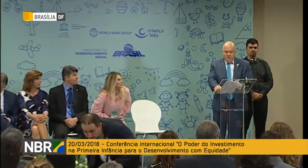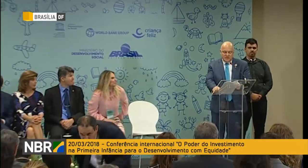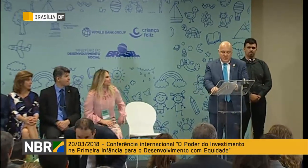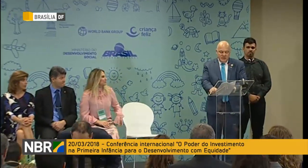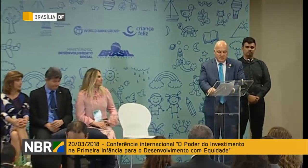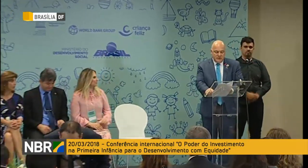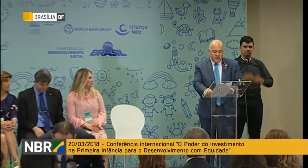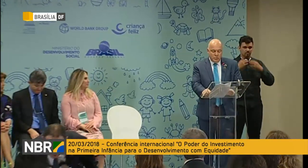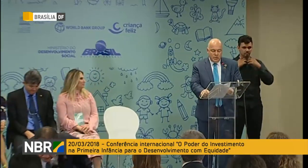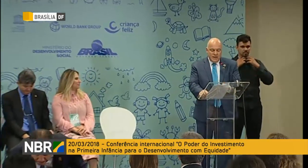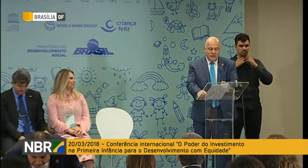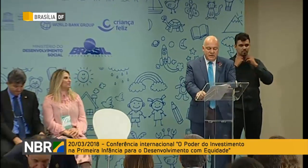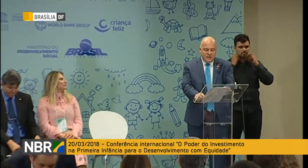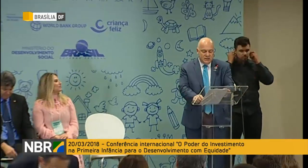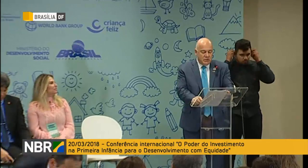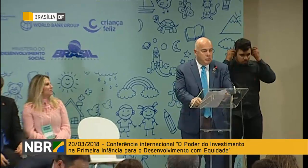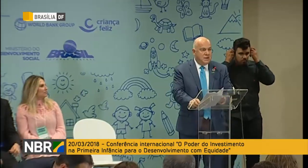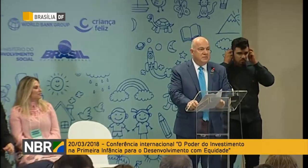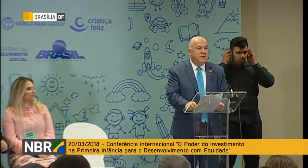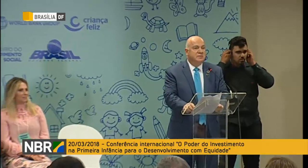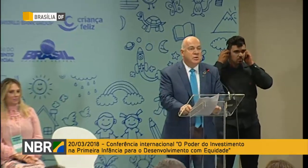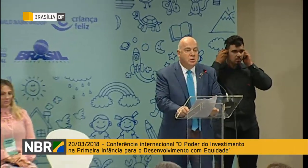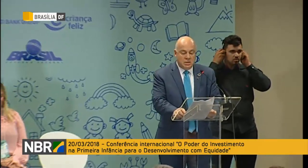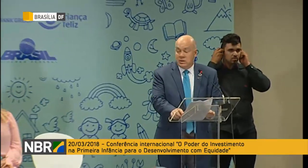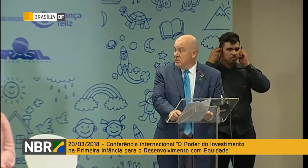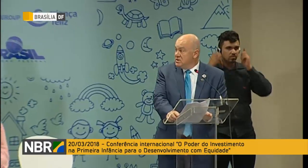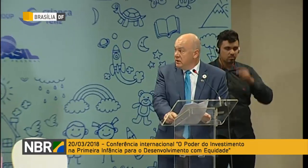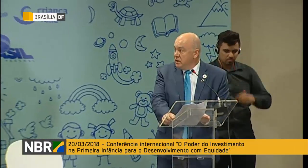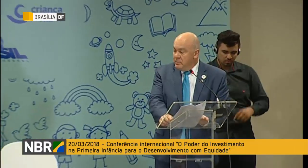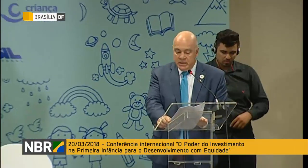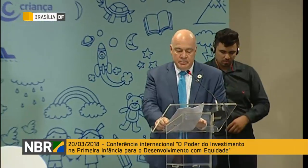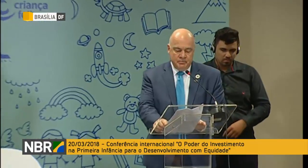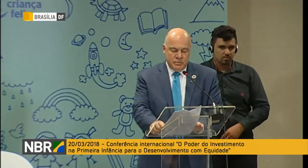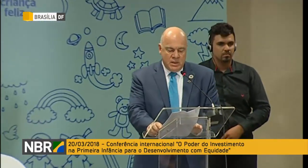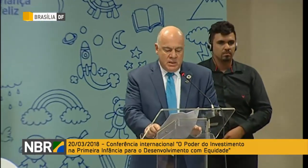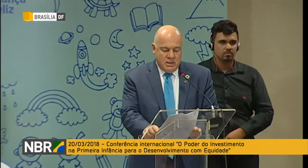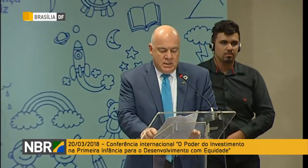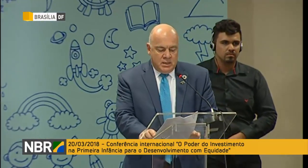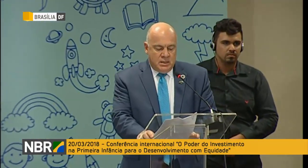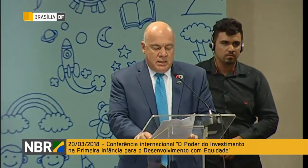Excelentíssimo presidente da República Federativa do Brasil, senhor Michel Temer.